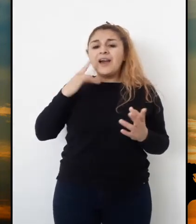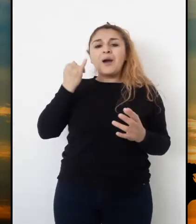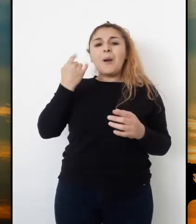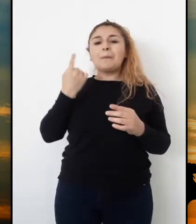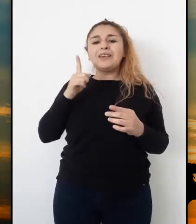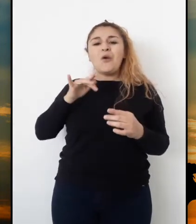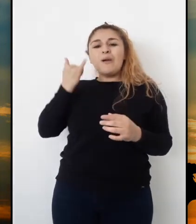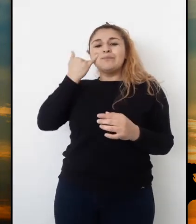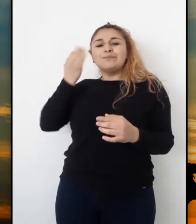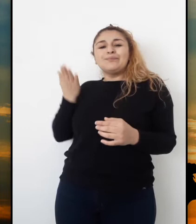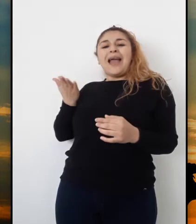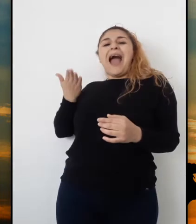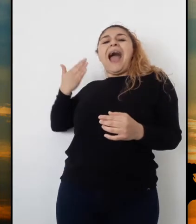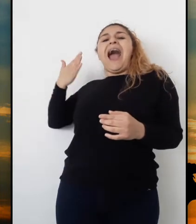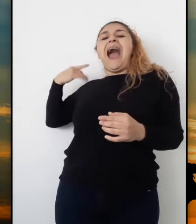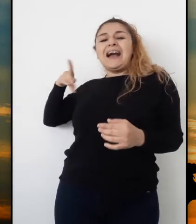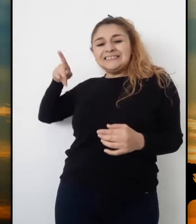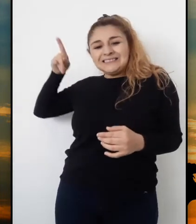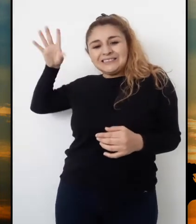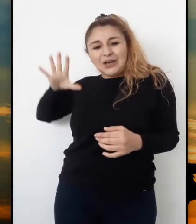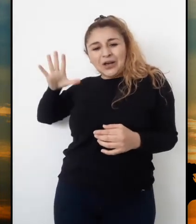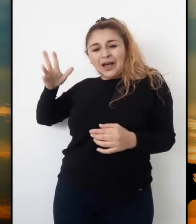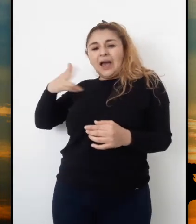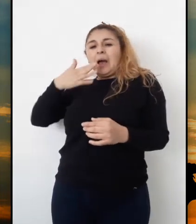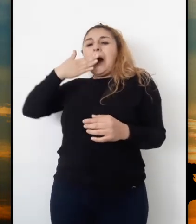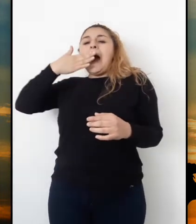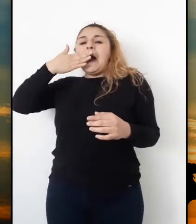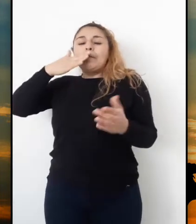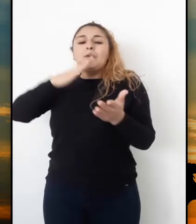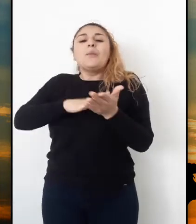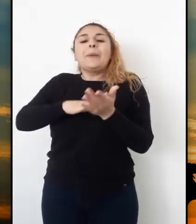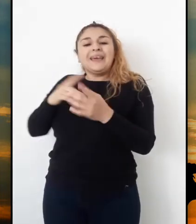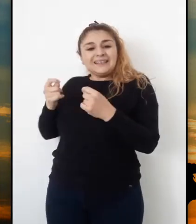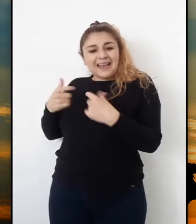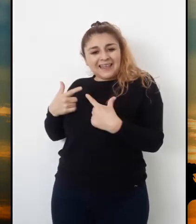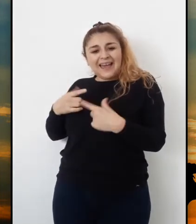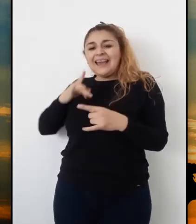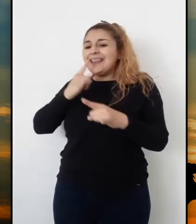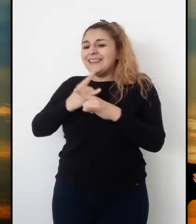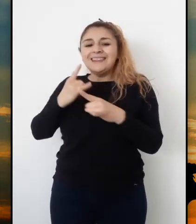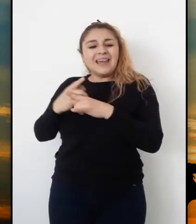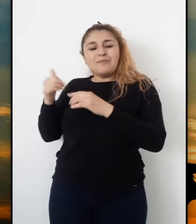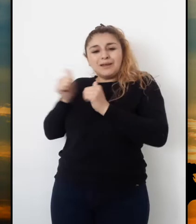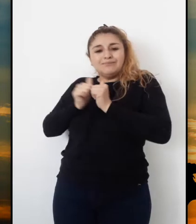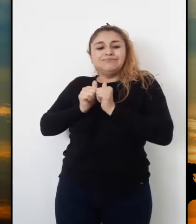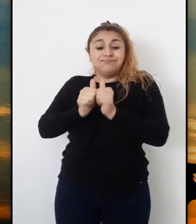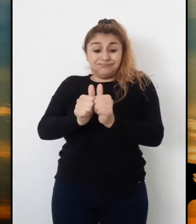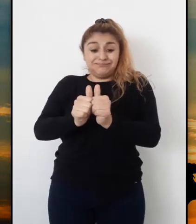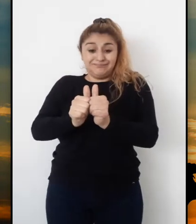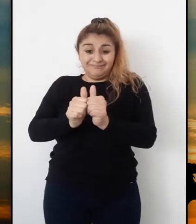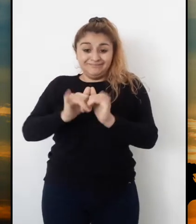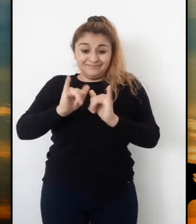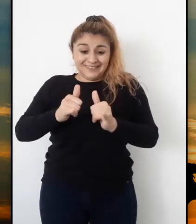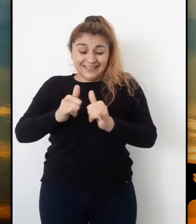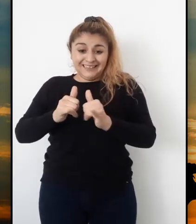sa promesse, sabiendo su promesa. Le verset de Romains, el versículo de Romanos, chapitre 8,